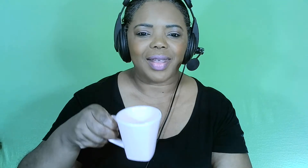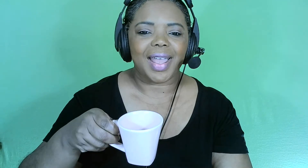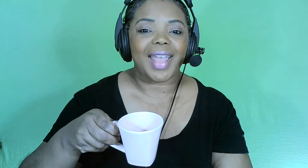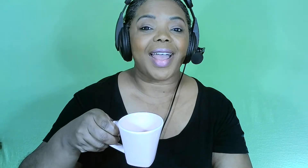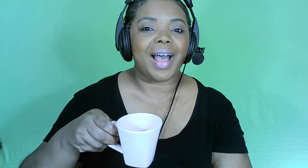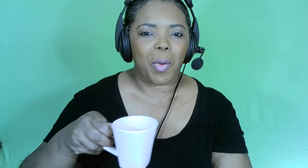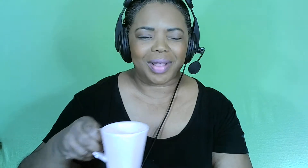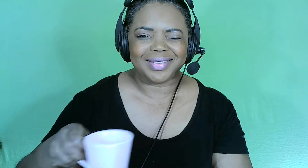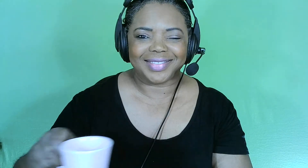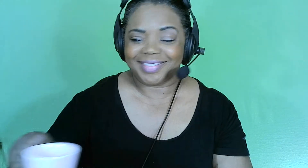É água.